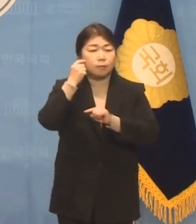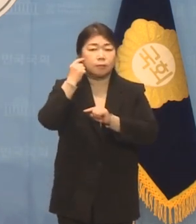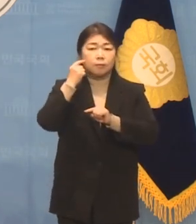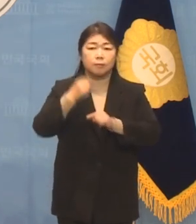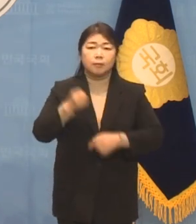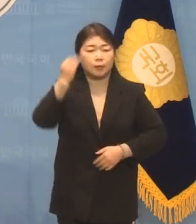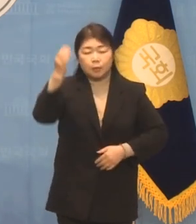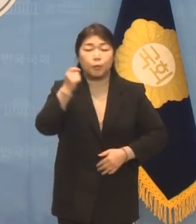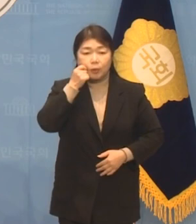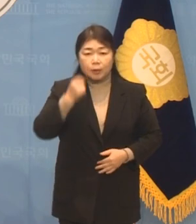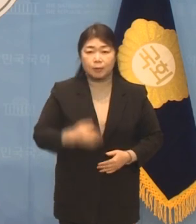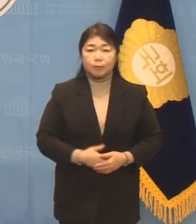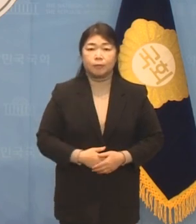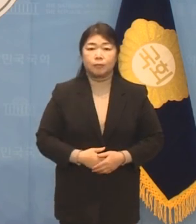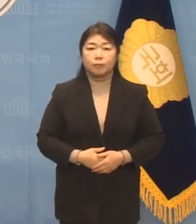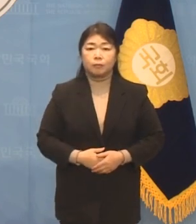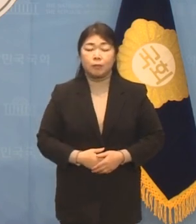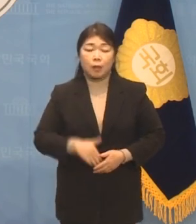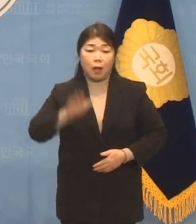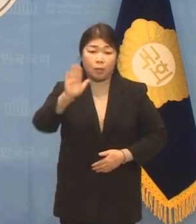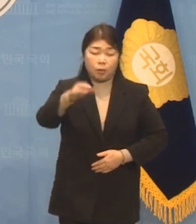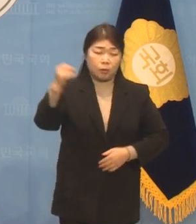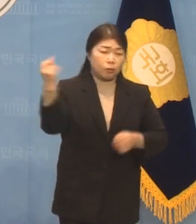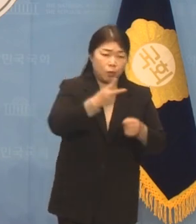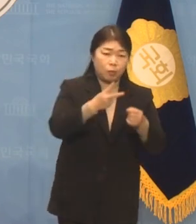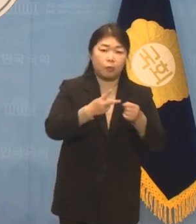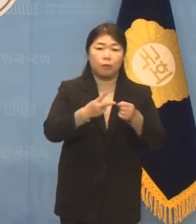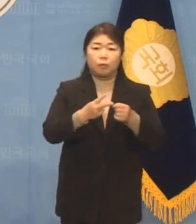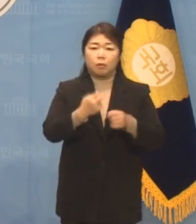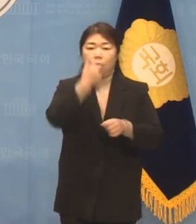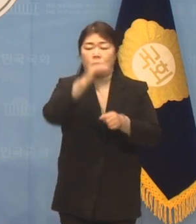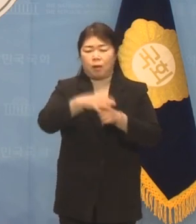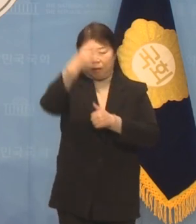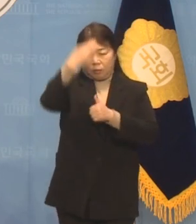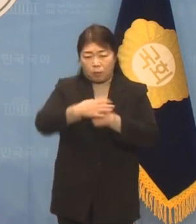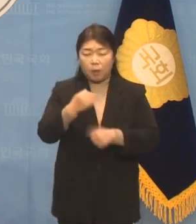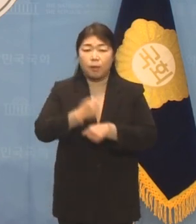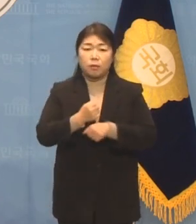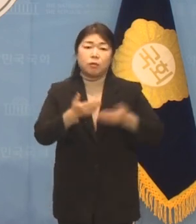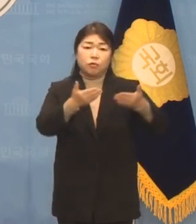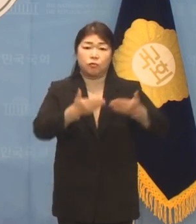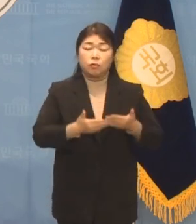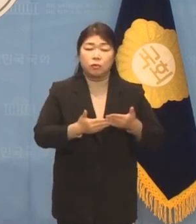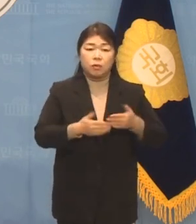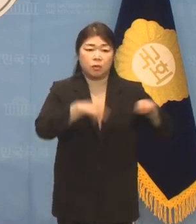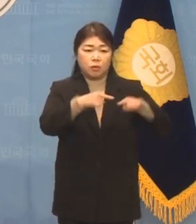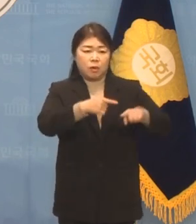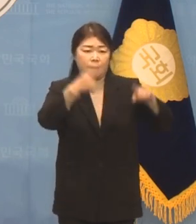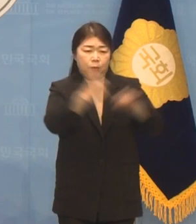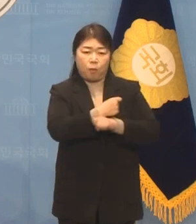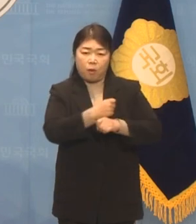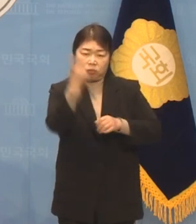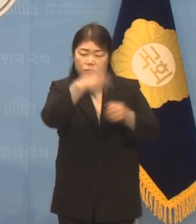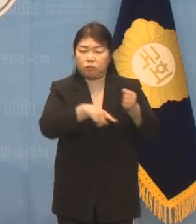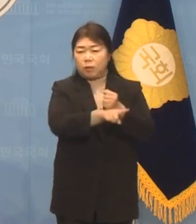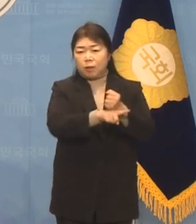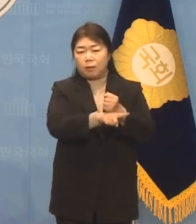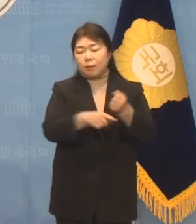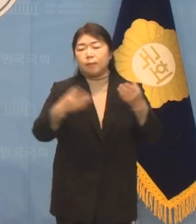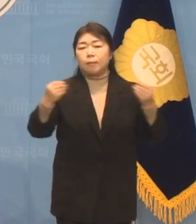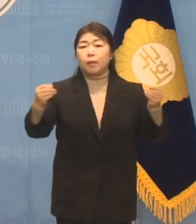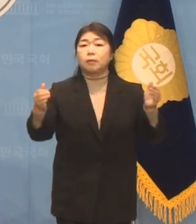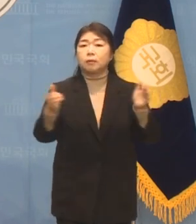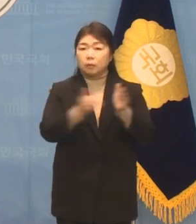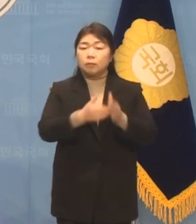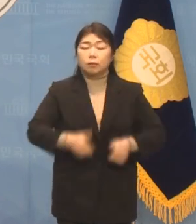두 번 다시는 이처럼 억울한 누명을 만들어 씌우는 정치 보복 수사는 근절되어야